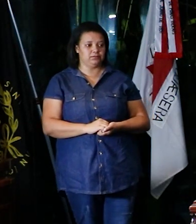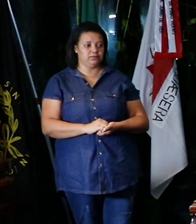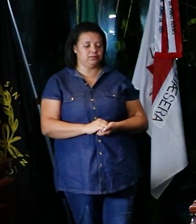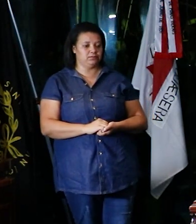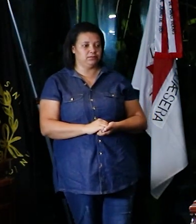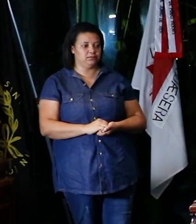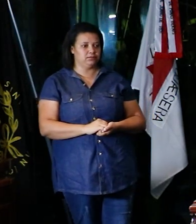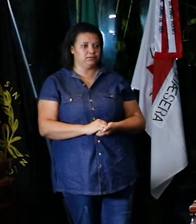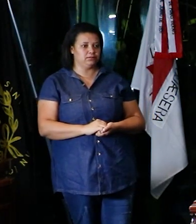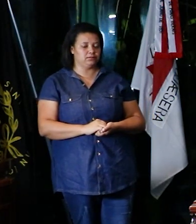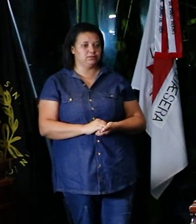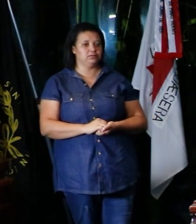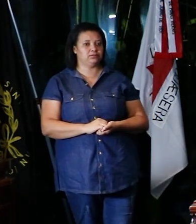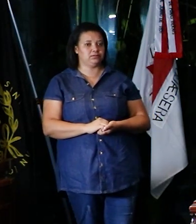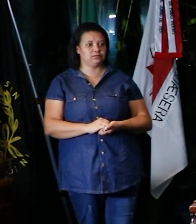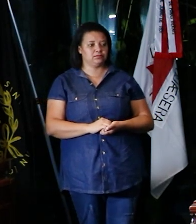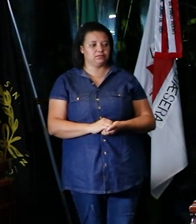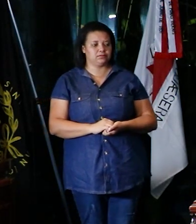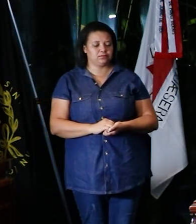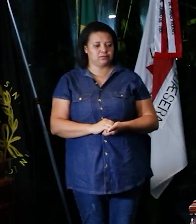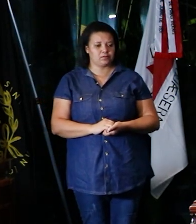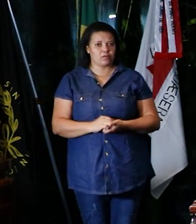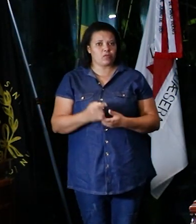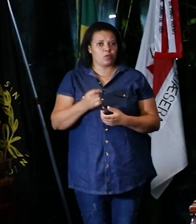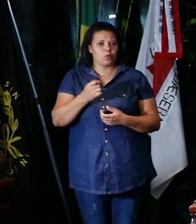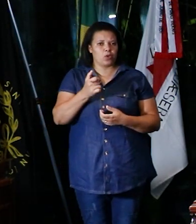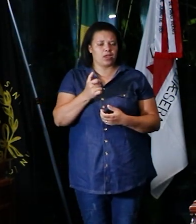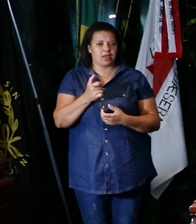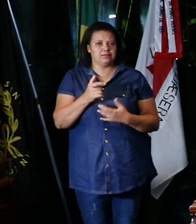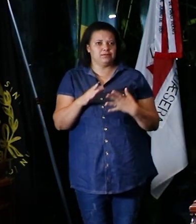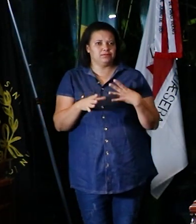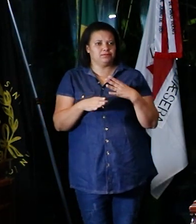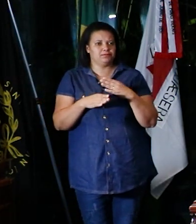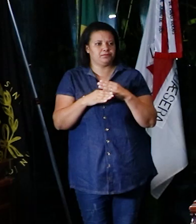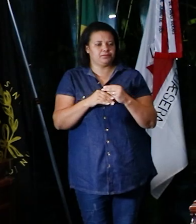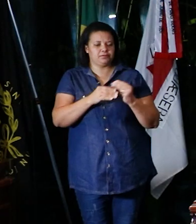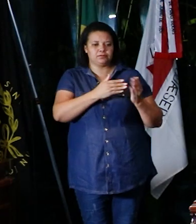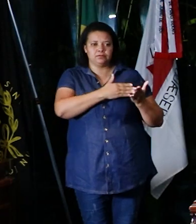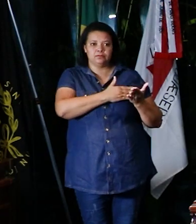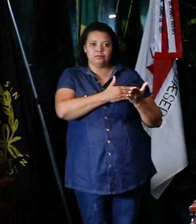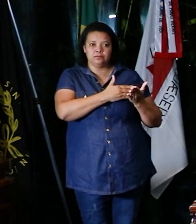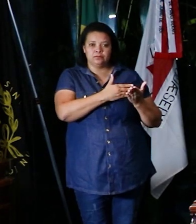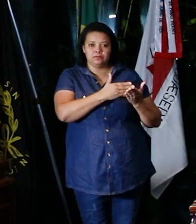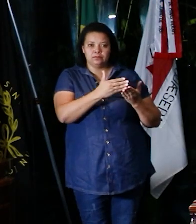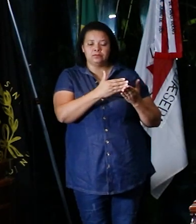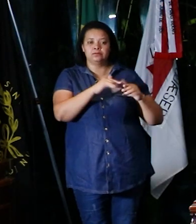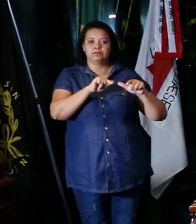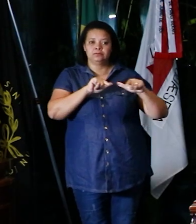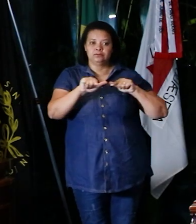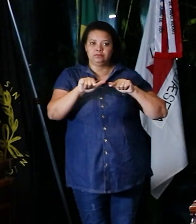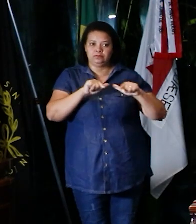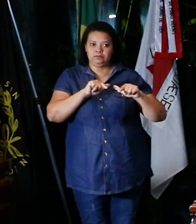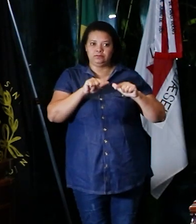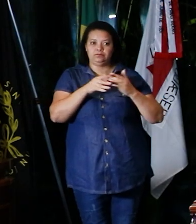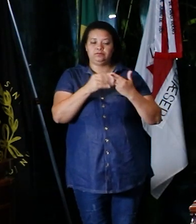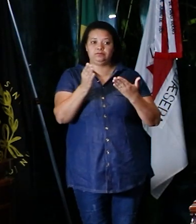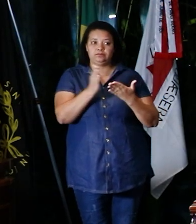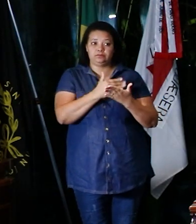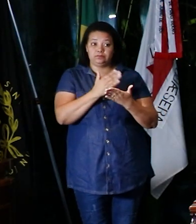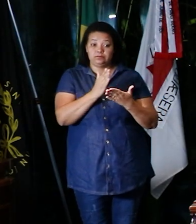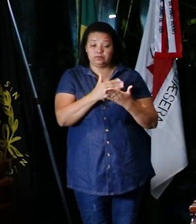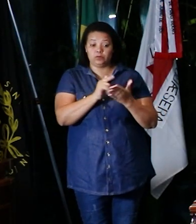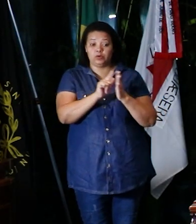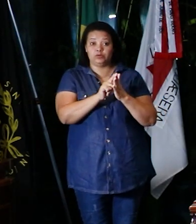quase ensaios, sobretudo no princípio da carreira, em revistas, sobretudo, mas às vezes em